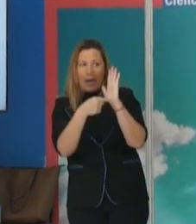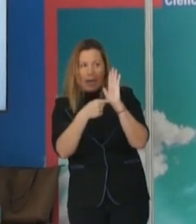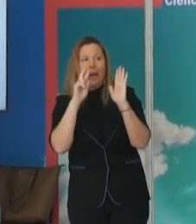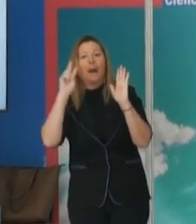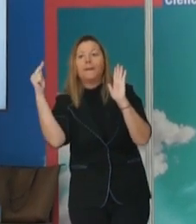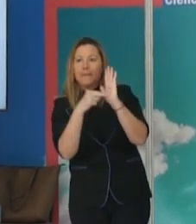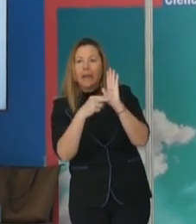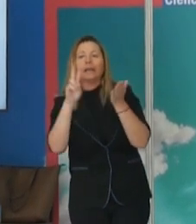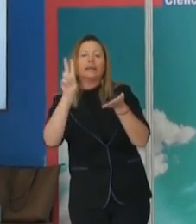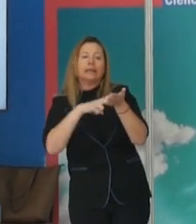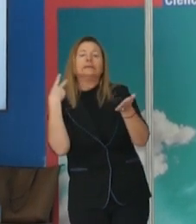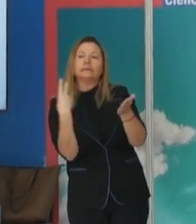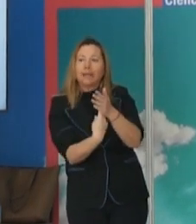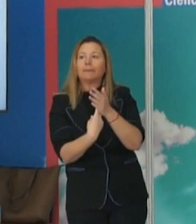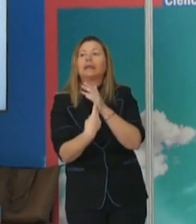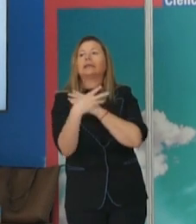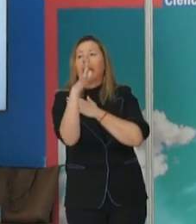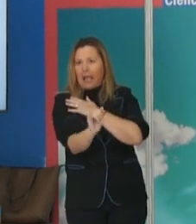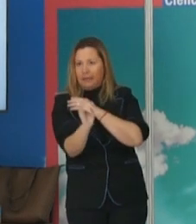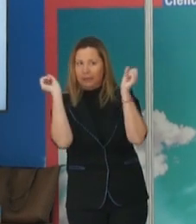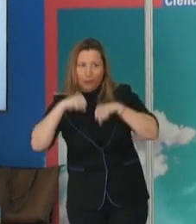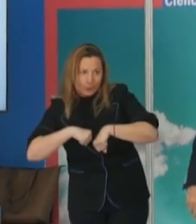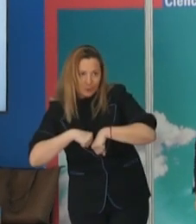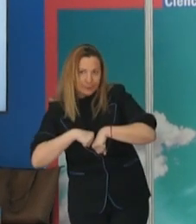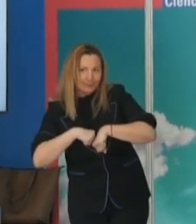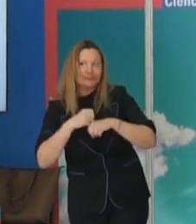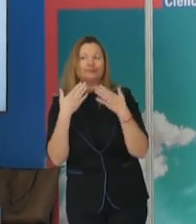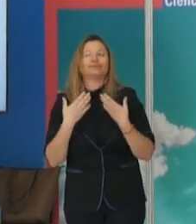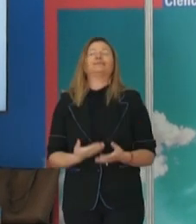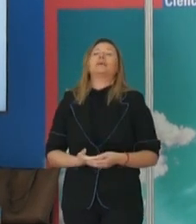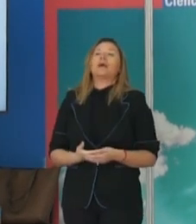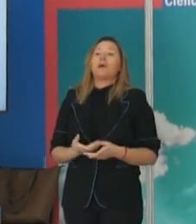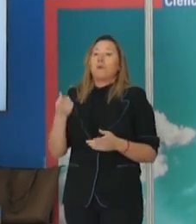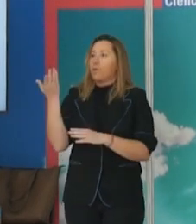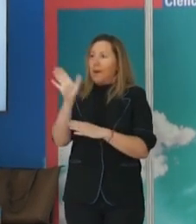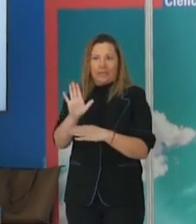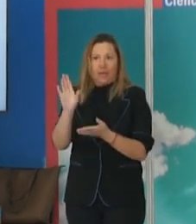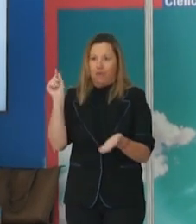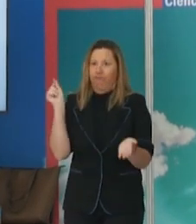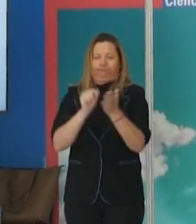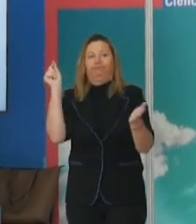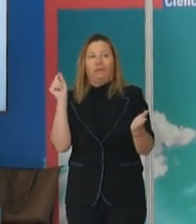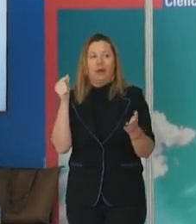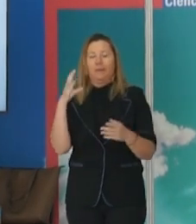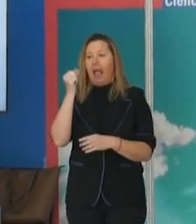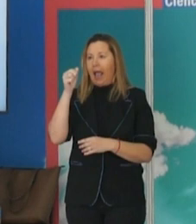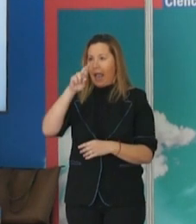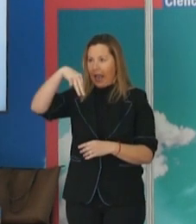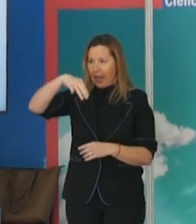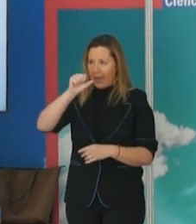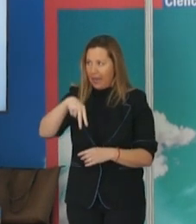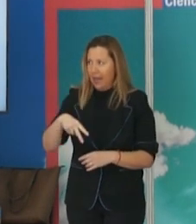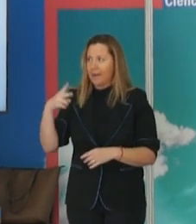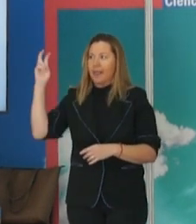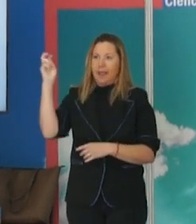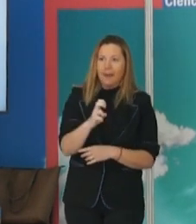en las que vamos a tener esta interpretación. ¿Vale? Bueno, una presentación muy rápida. También agradecer poder participar aquí otra